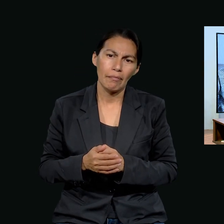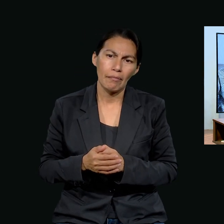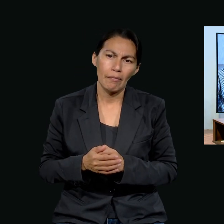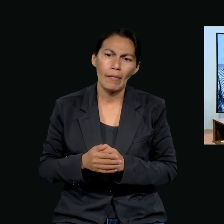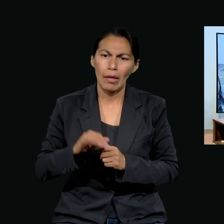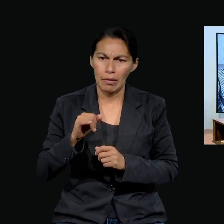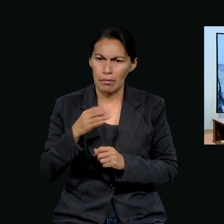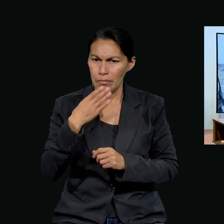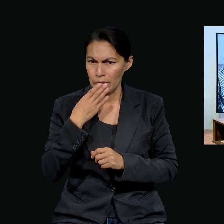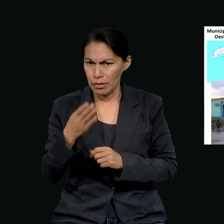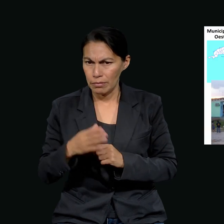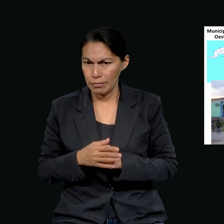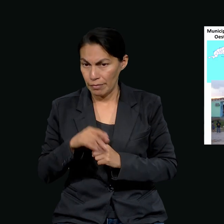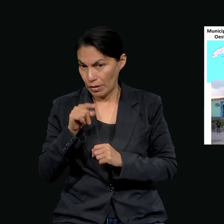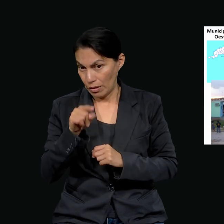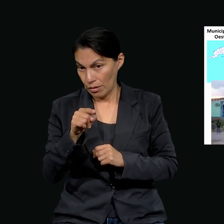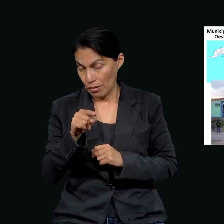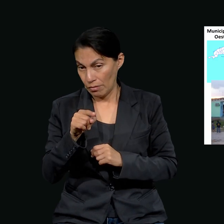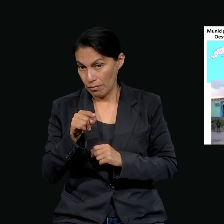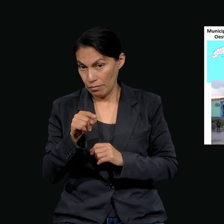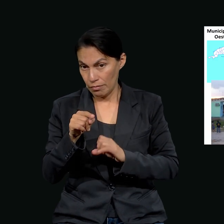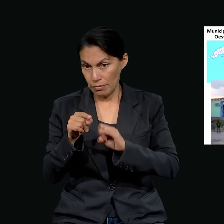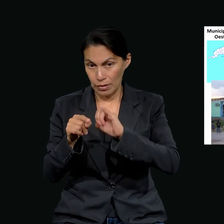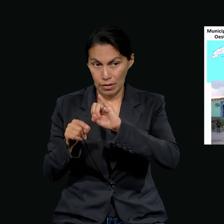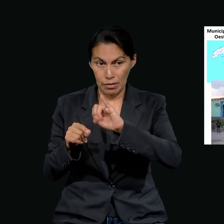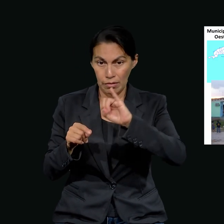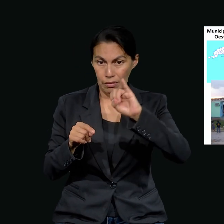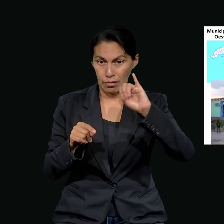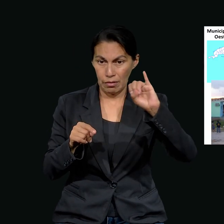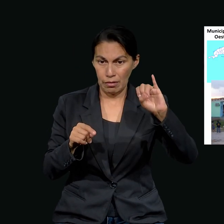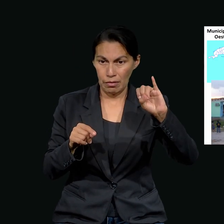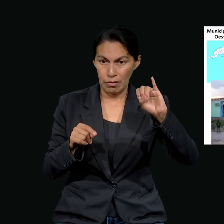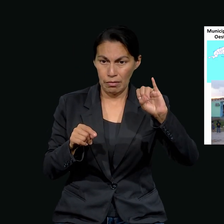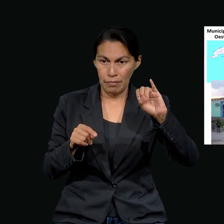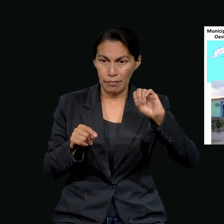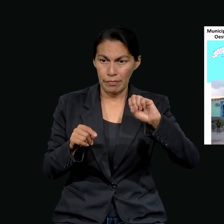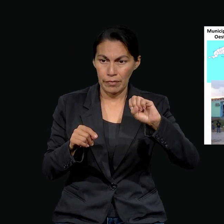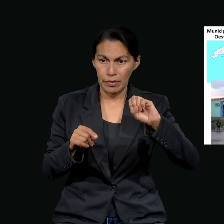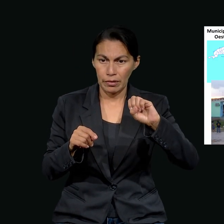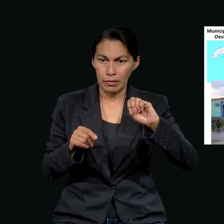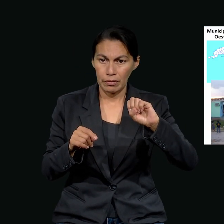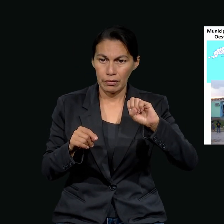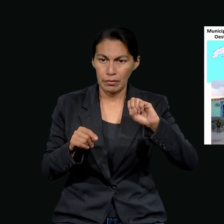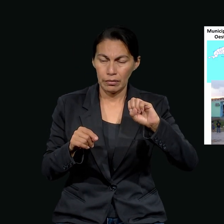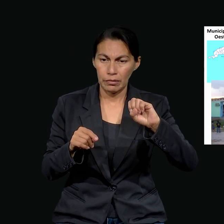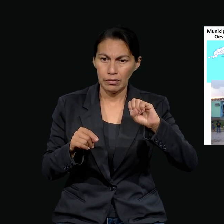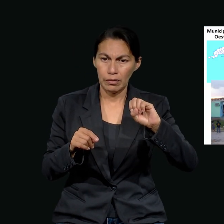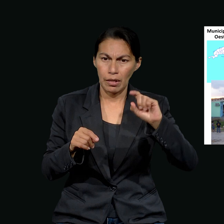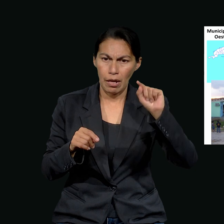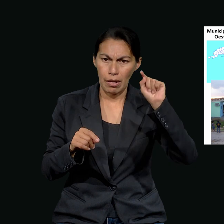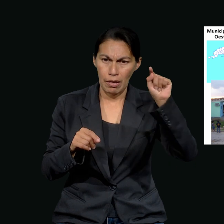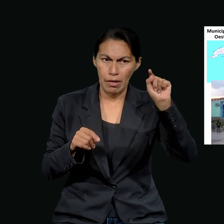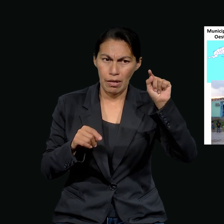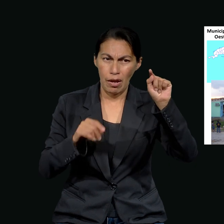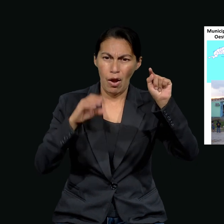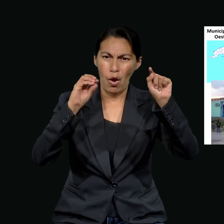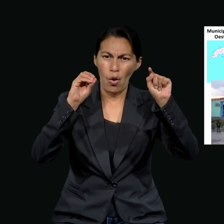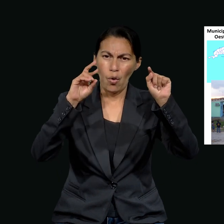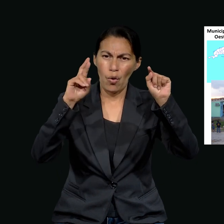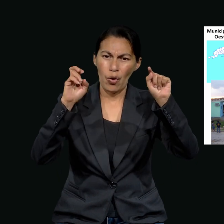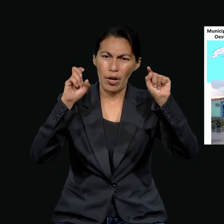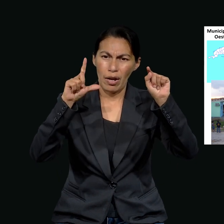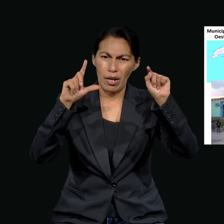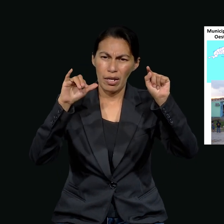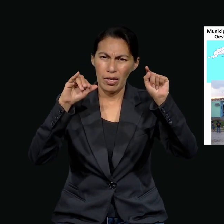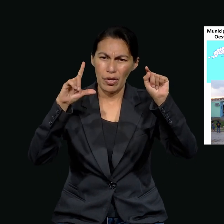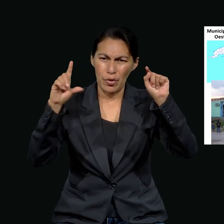Corralillo. Bien, lo primero que van a ver ahí a mano izquierda, alto, es un mapa de Cuba con todos los municipios. Por supuesto, ahí está en rojo el de